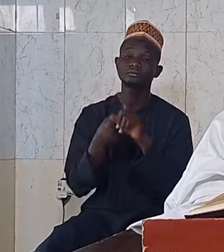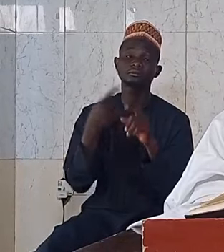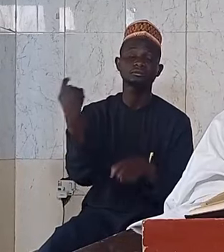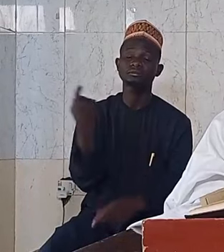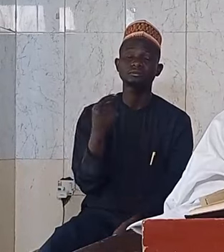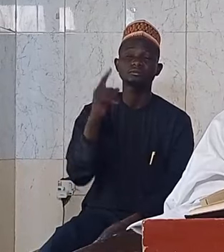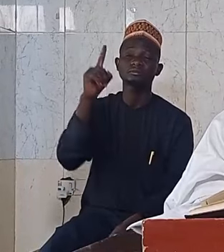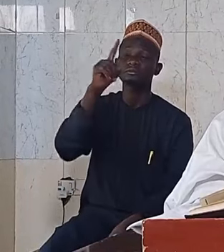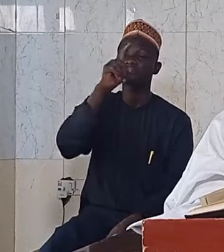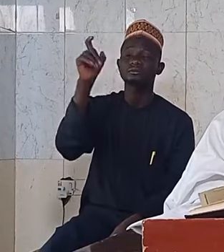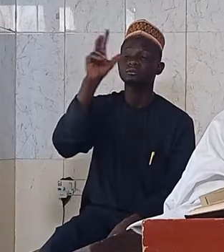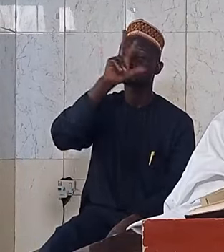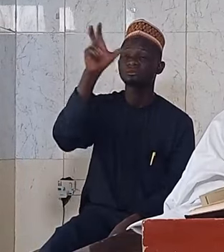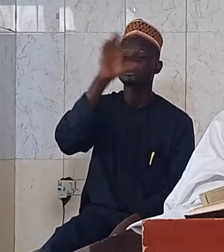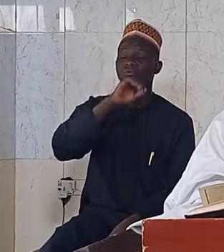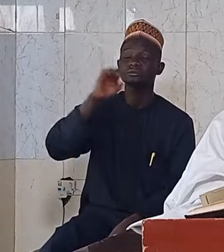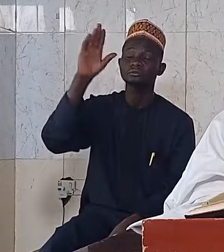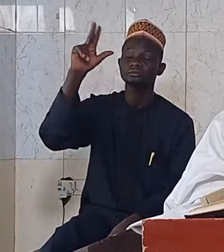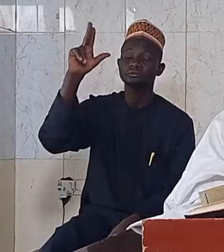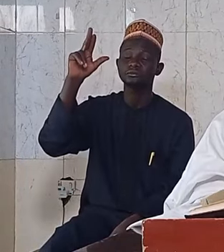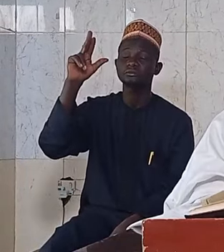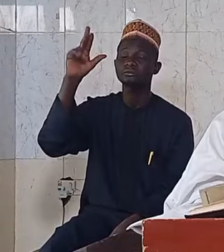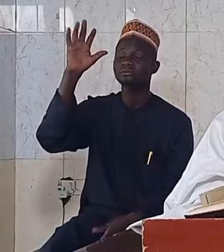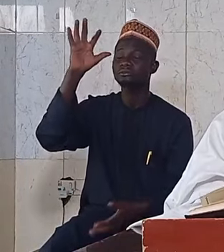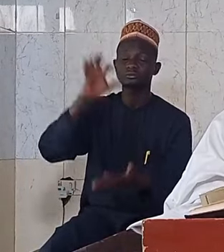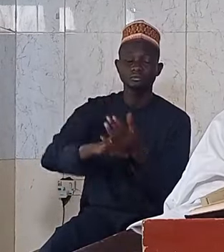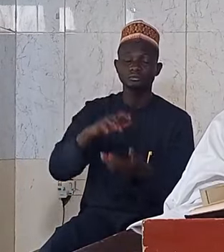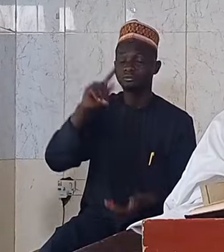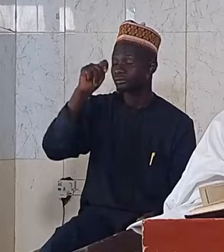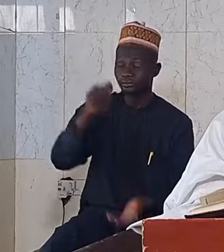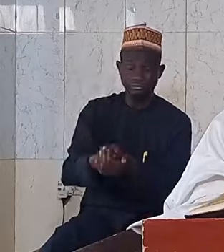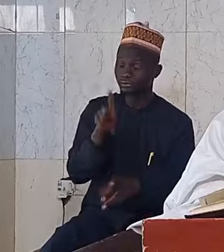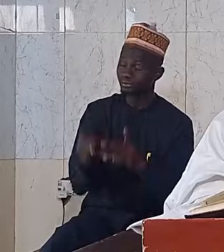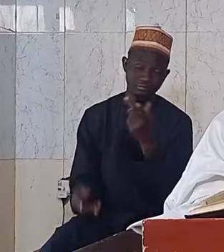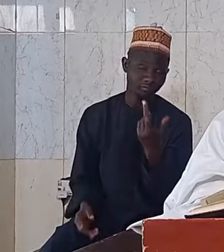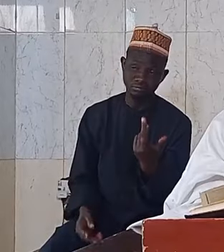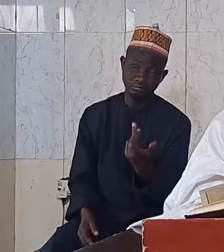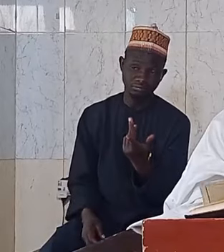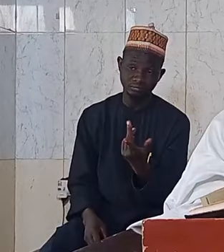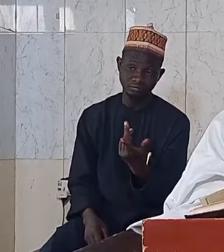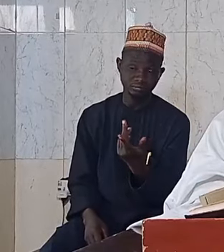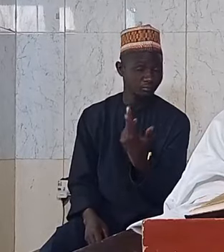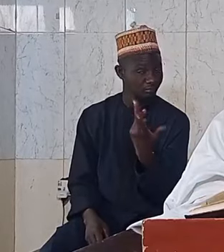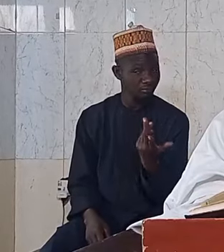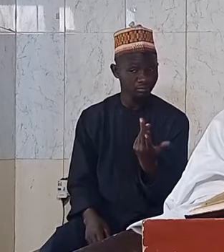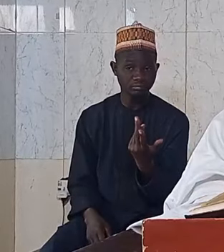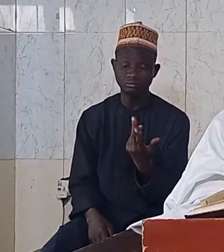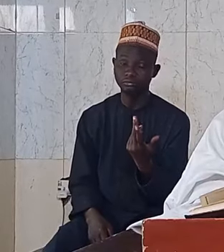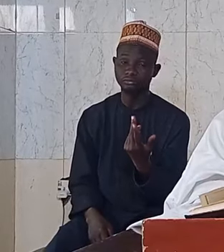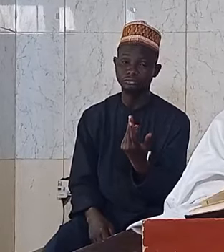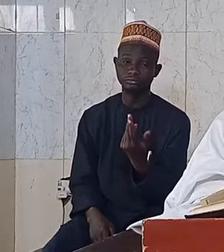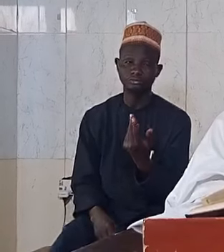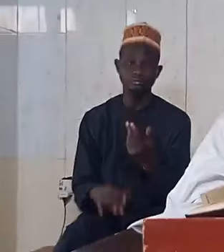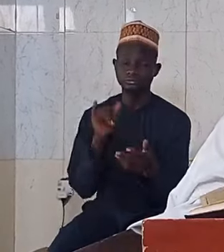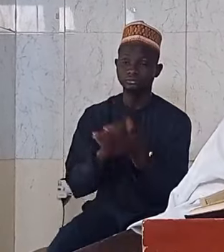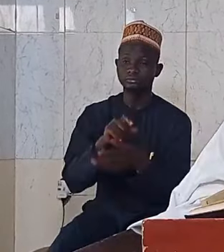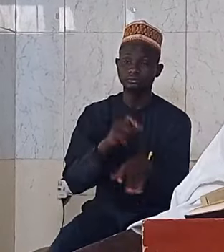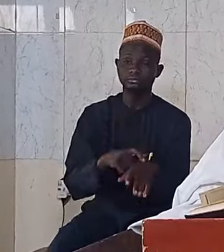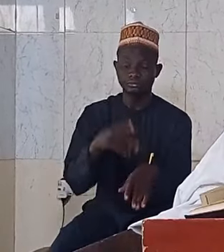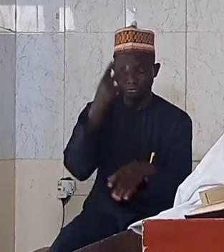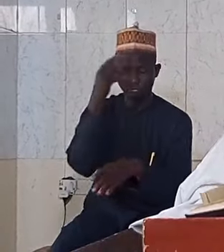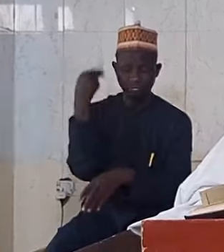mutum 313 zai cinkare mutum 1000 ko ba haka ba a lokacin da yake